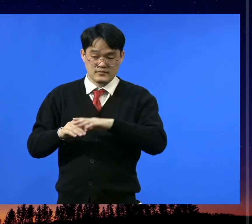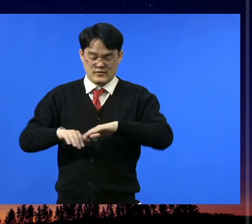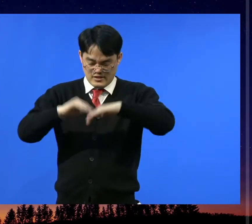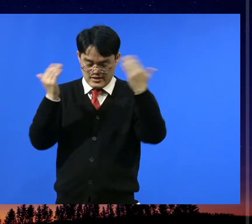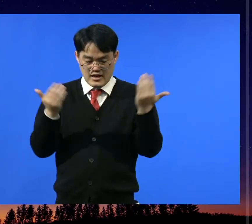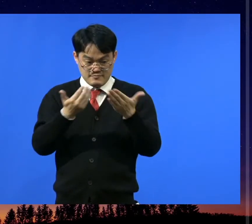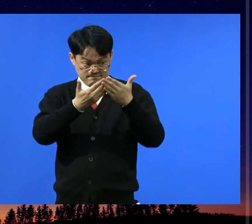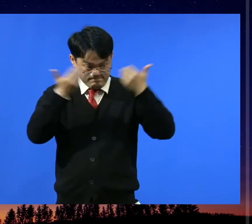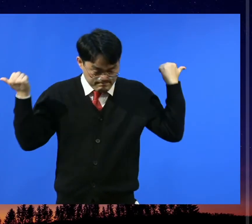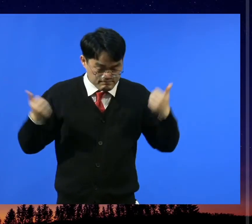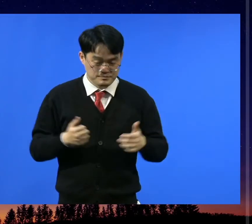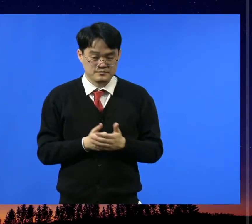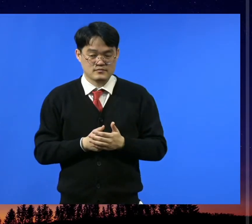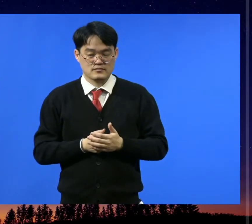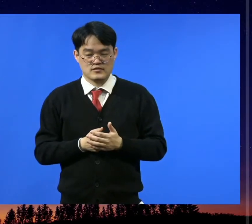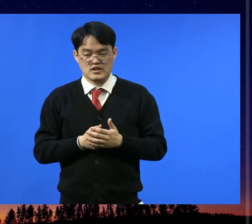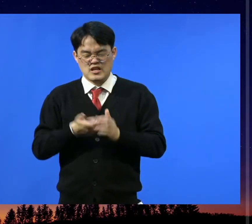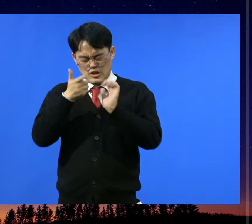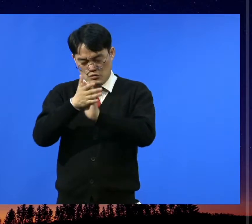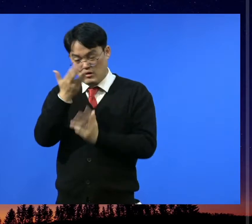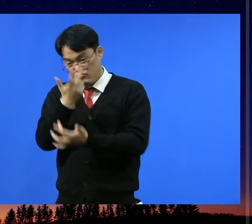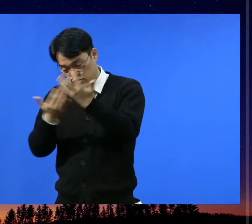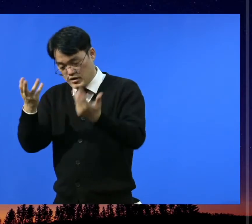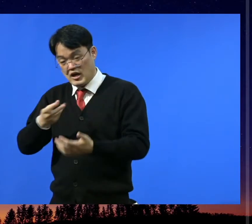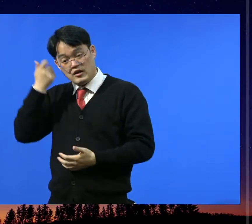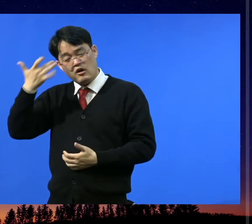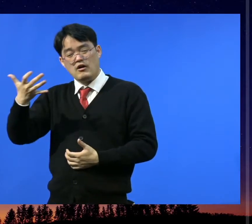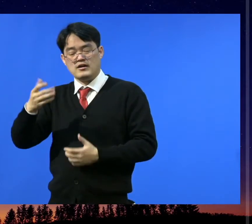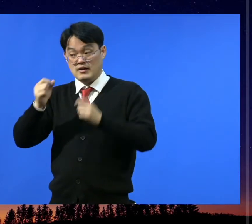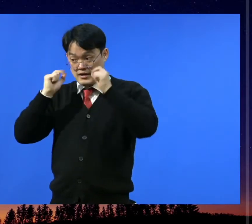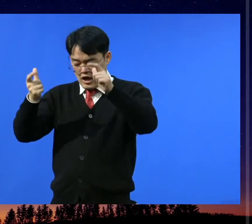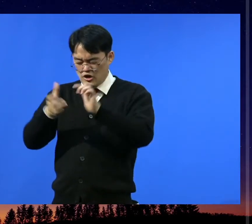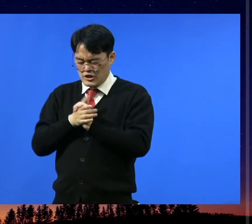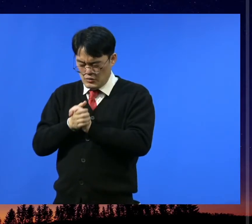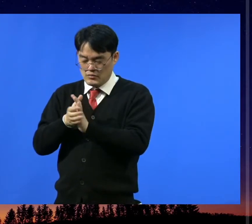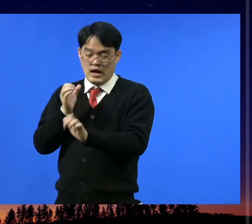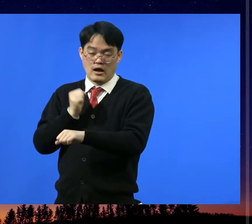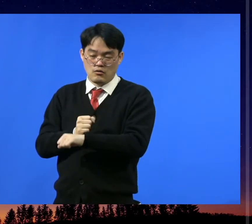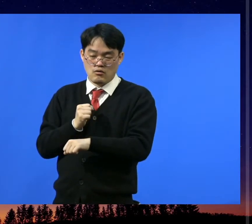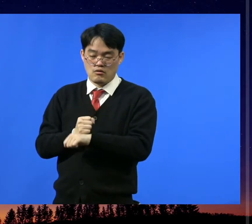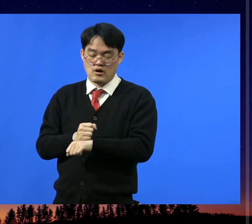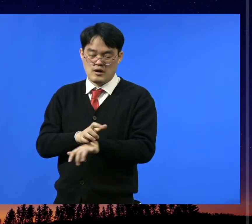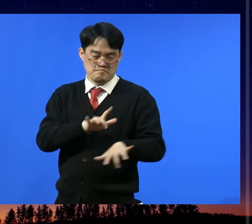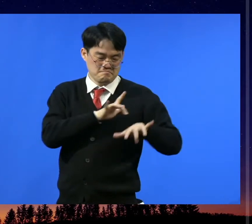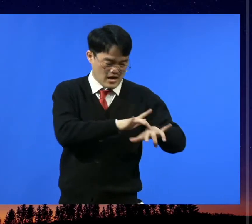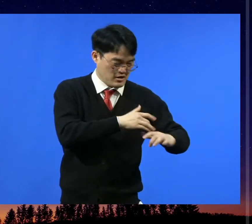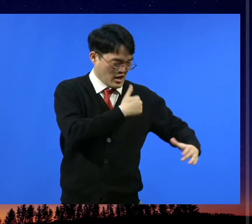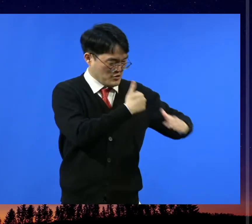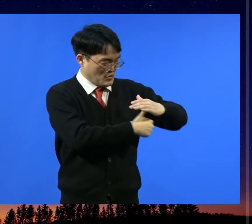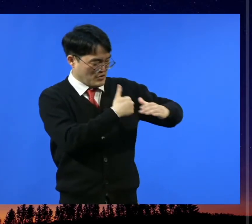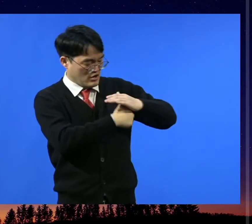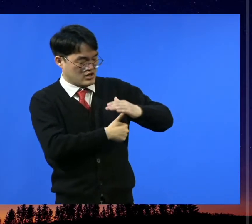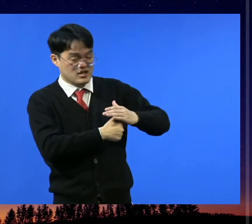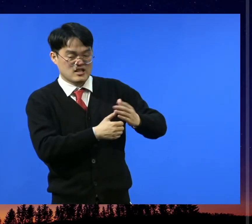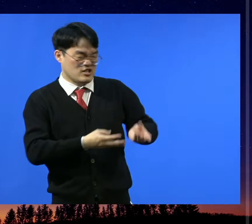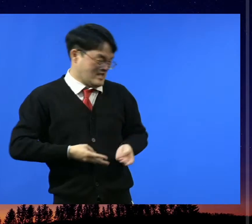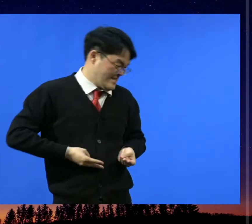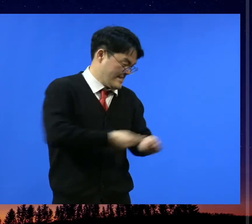우리의 기도에 불을 붙이고 성령 안에서 깨어 기도하고 마귀의 그 모든 공격을 멸하고